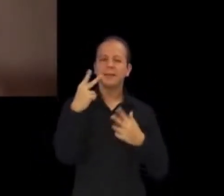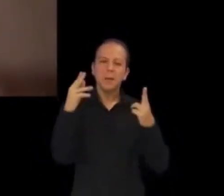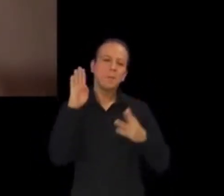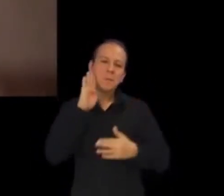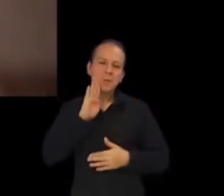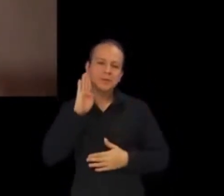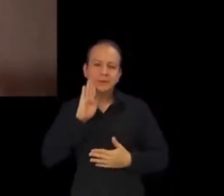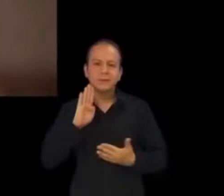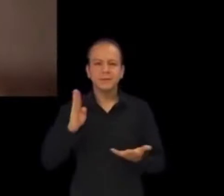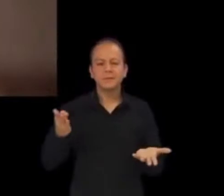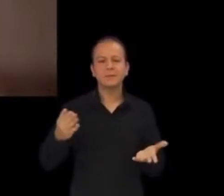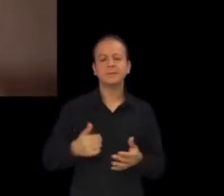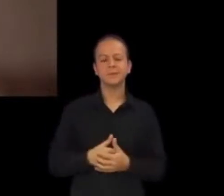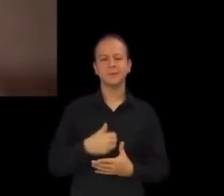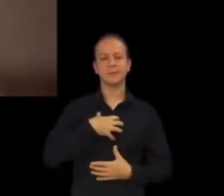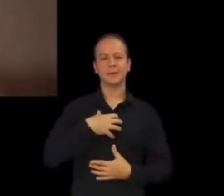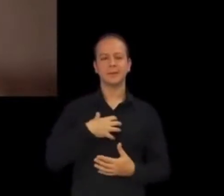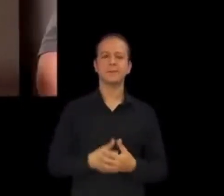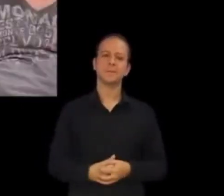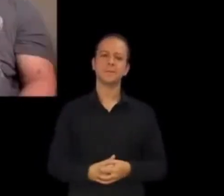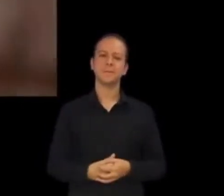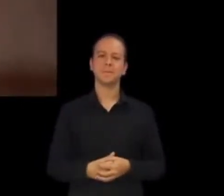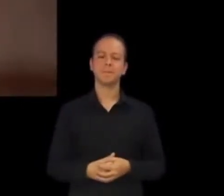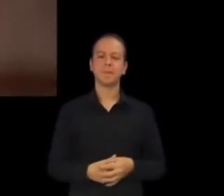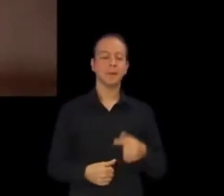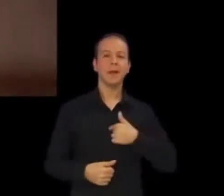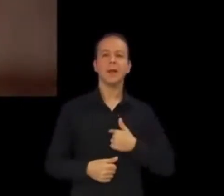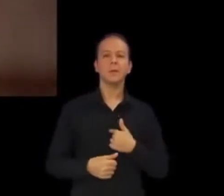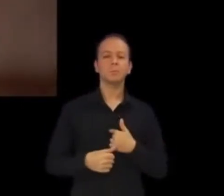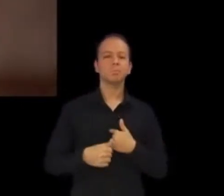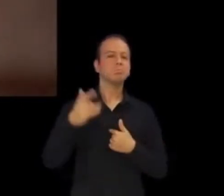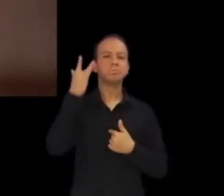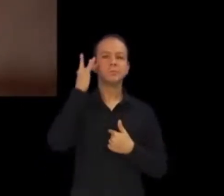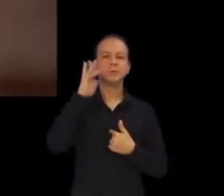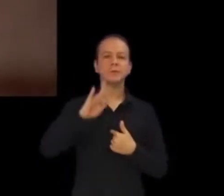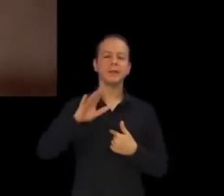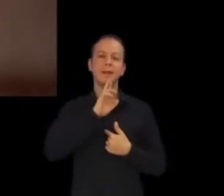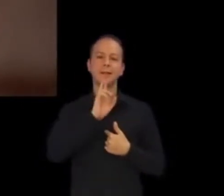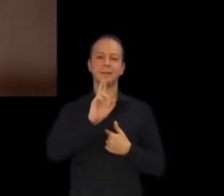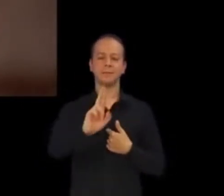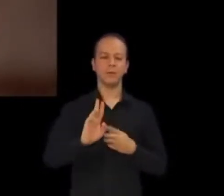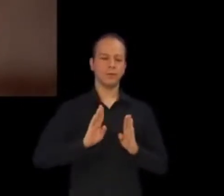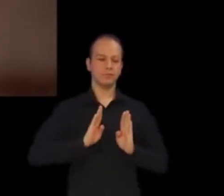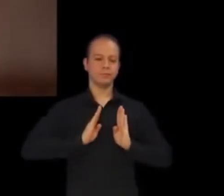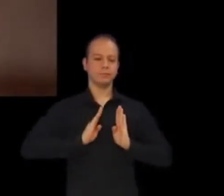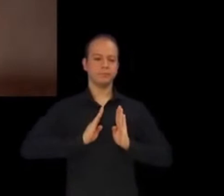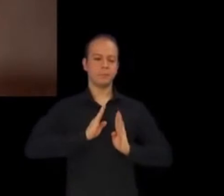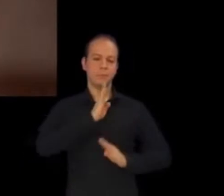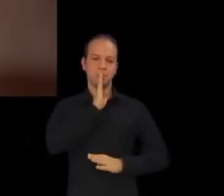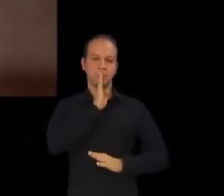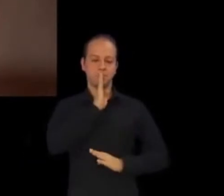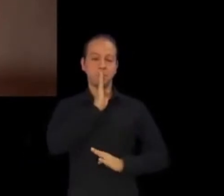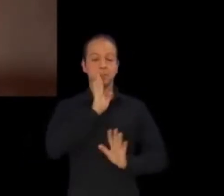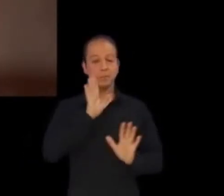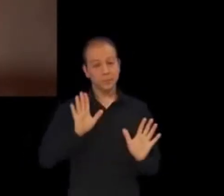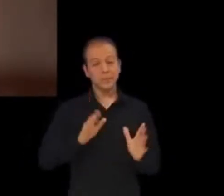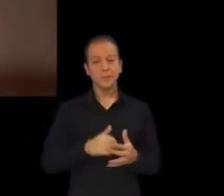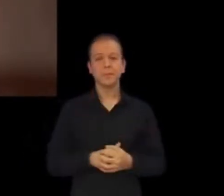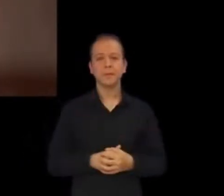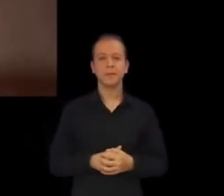eles são todos bonzinhos. Bernadette Garcia. Na verdade, eu não sei nem o que responder, fico quieto.